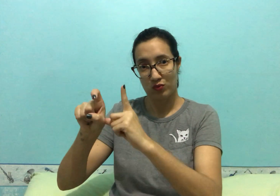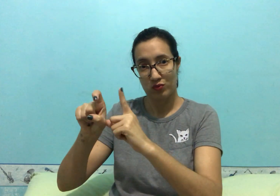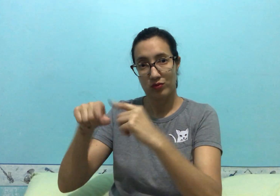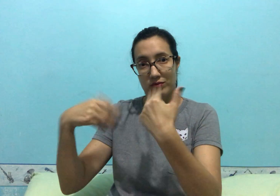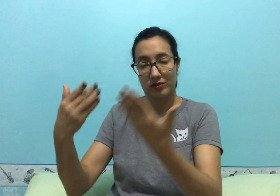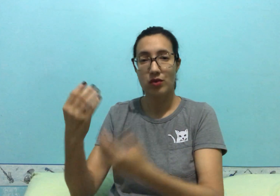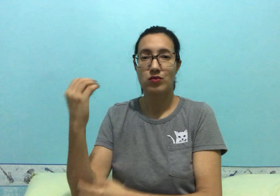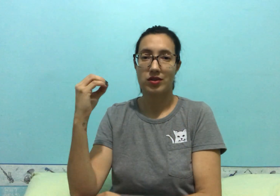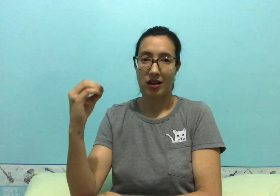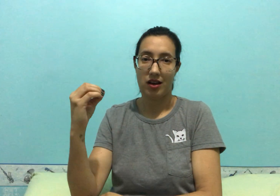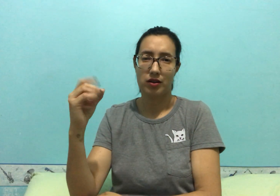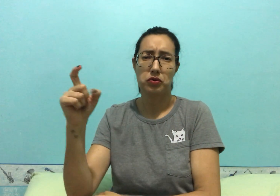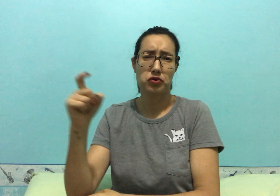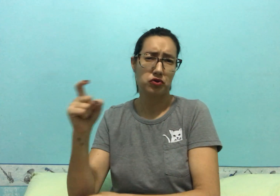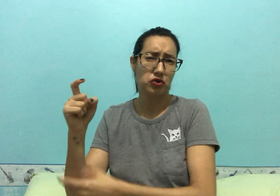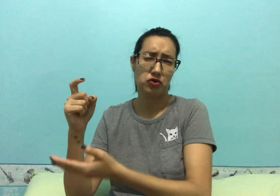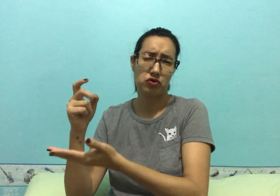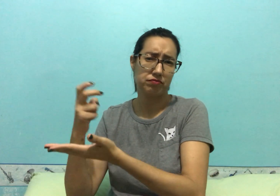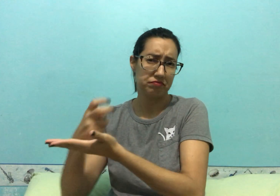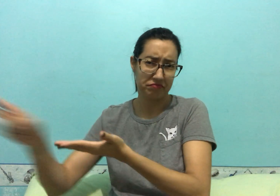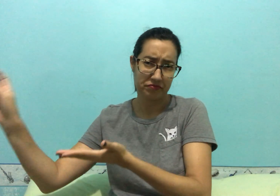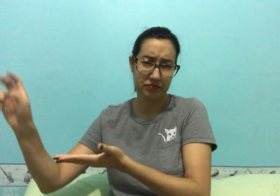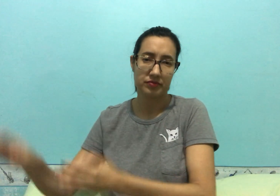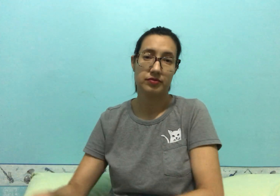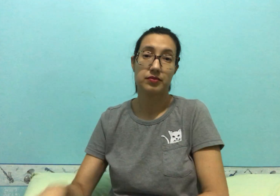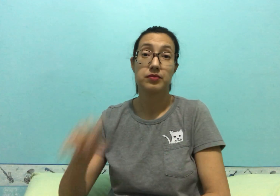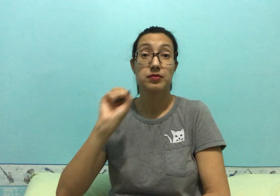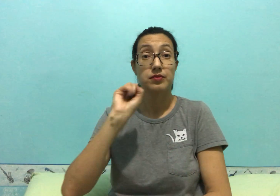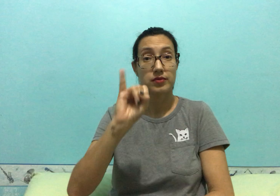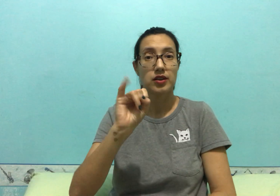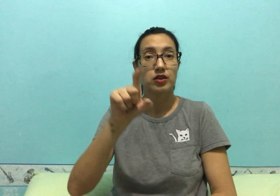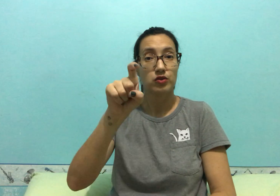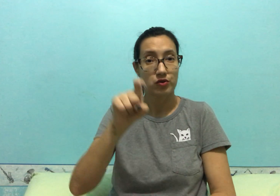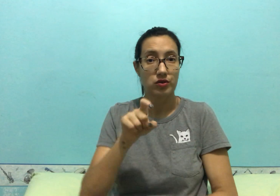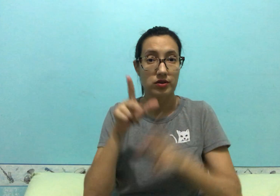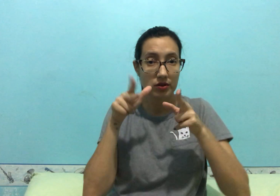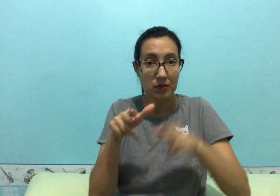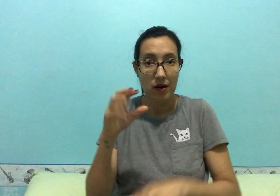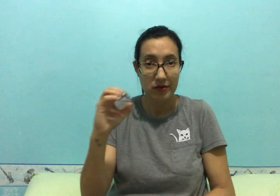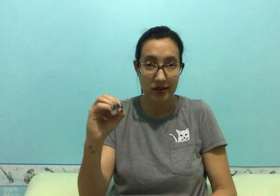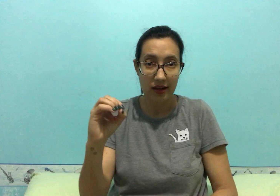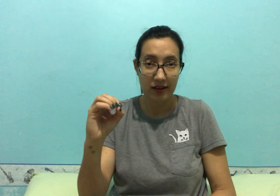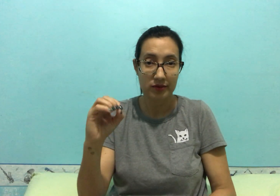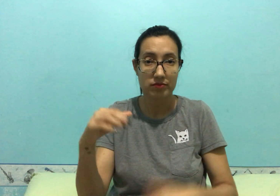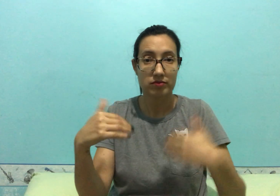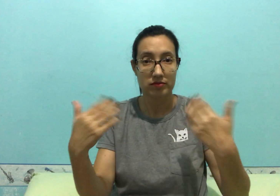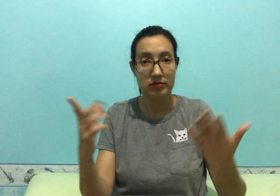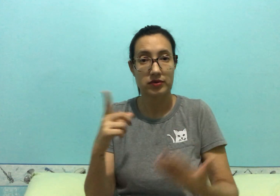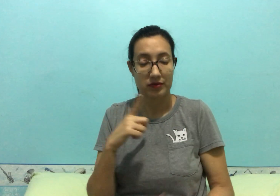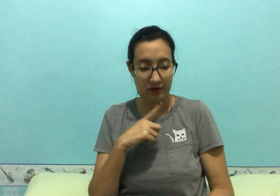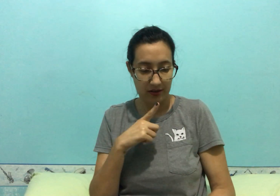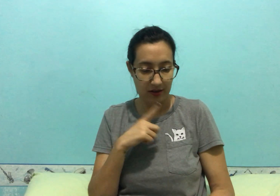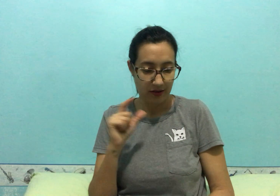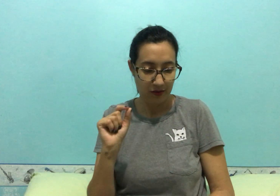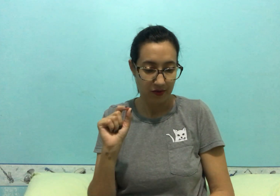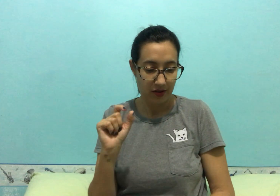o x. Se o x for 0, então aqui vai ser 0, não vai interferir, aqui vai ser 1 e vai sair o